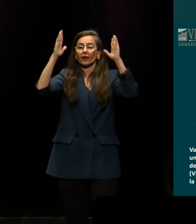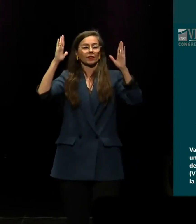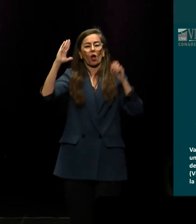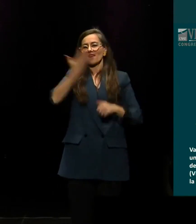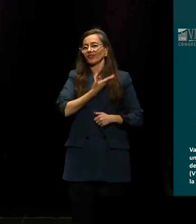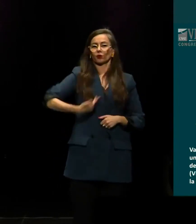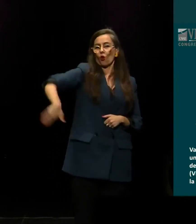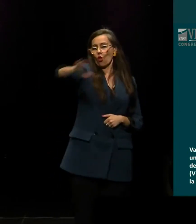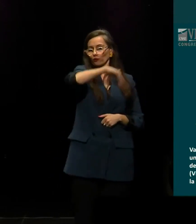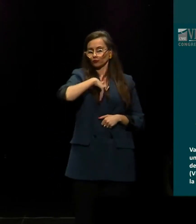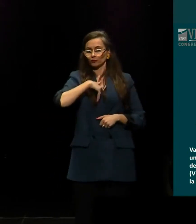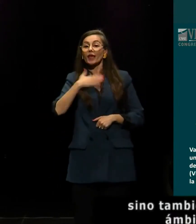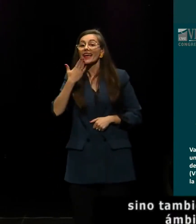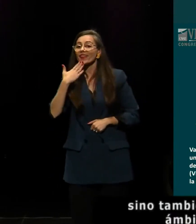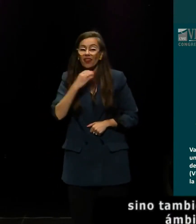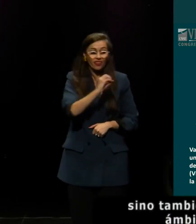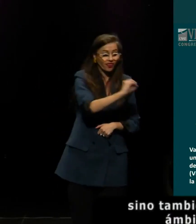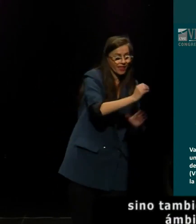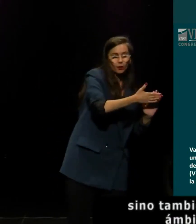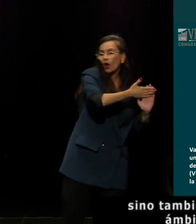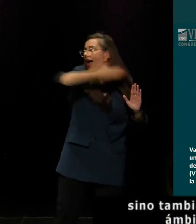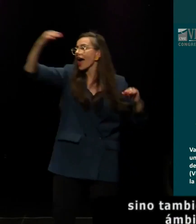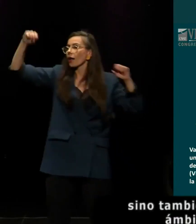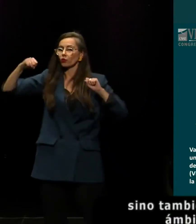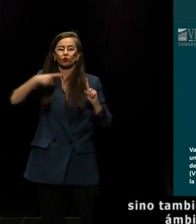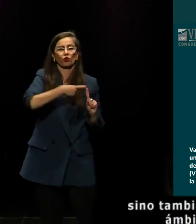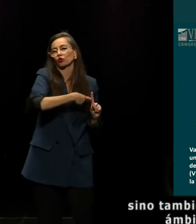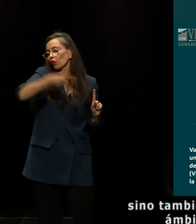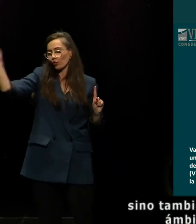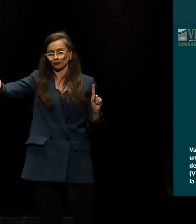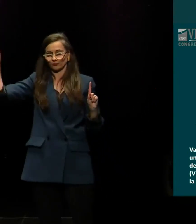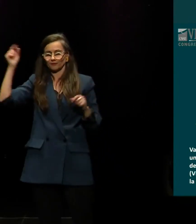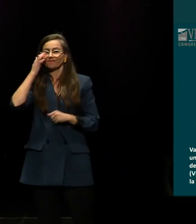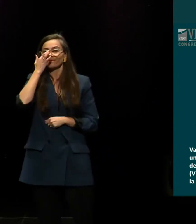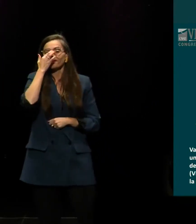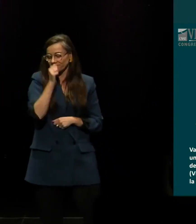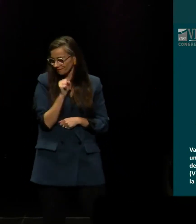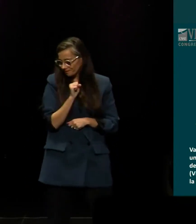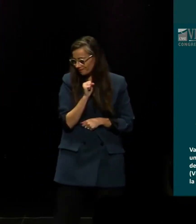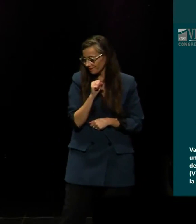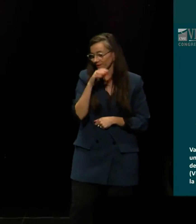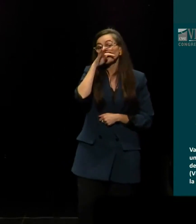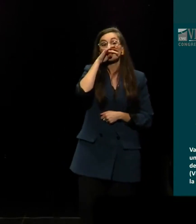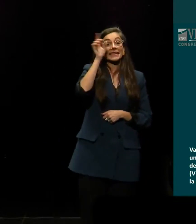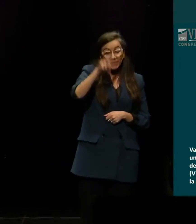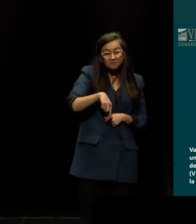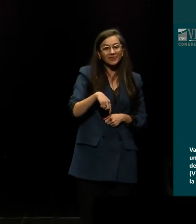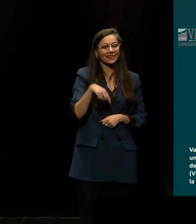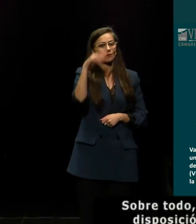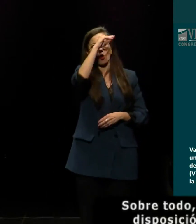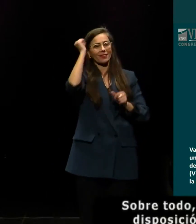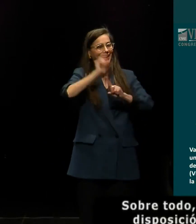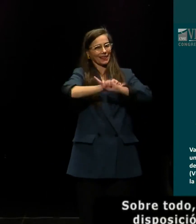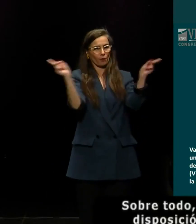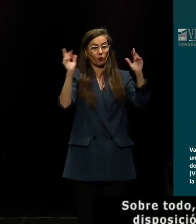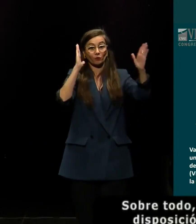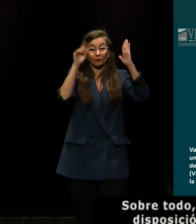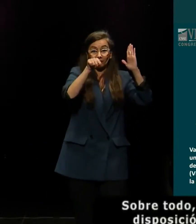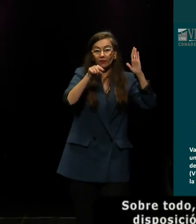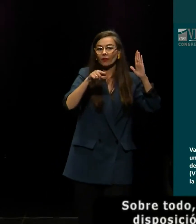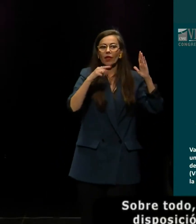escasez de disposición de intérpretes de lengua de signos, por ejemplo, en determinadas